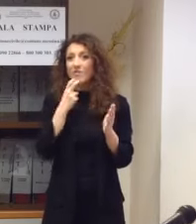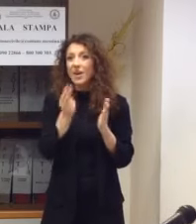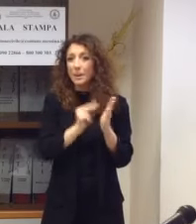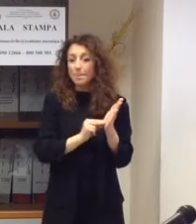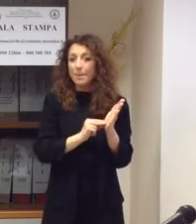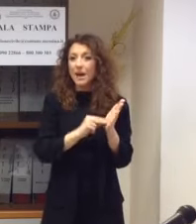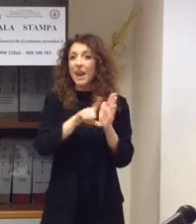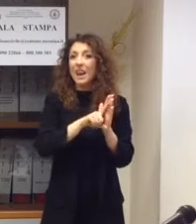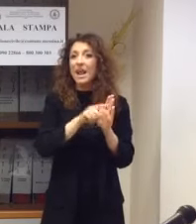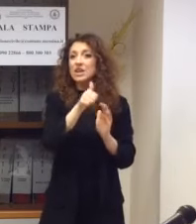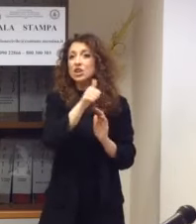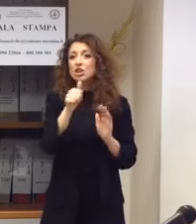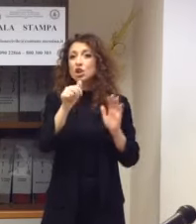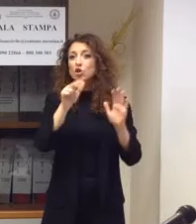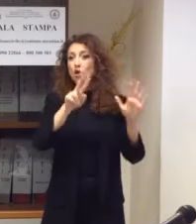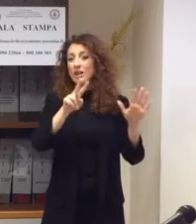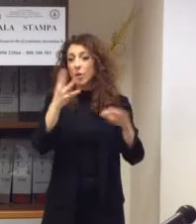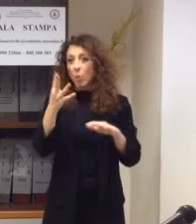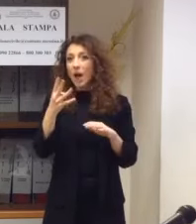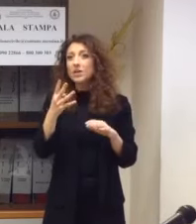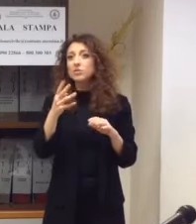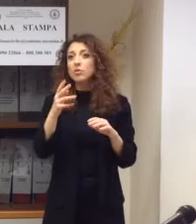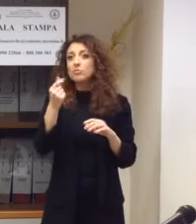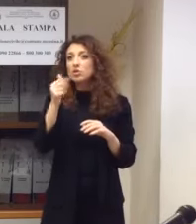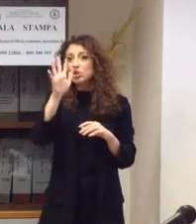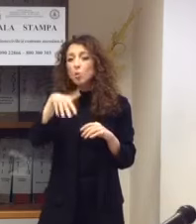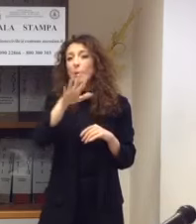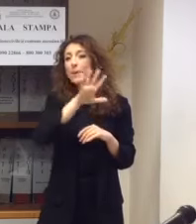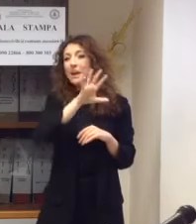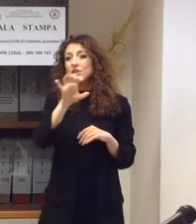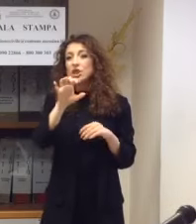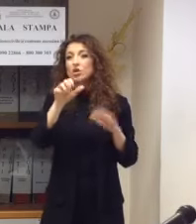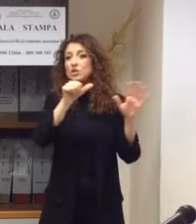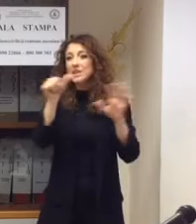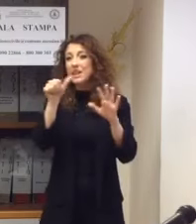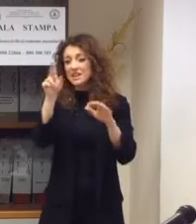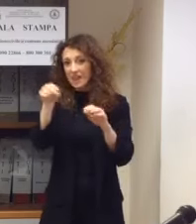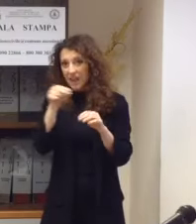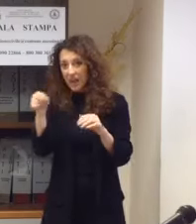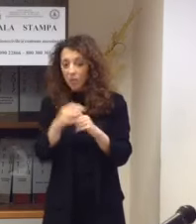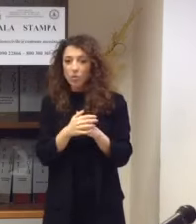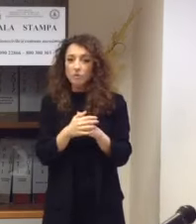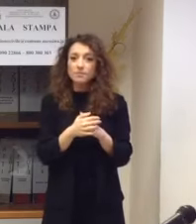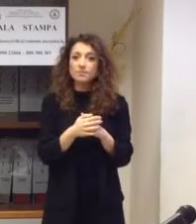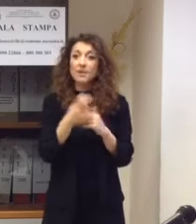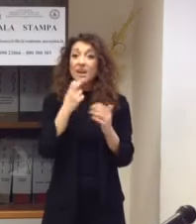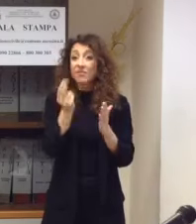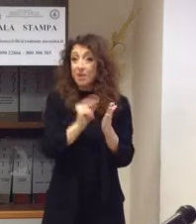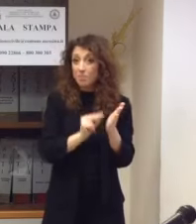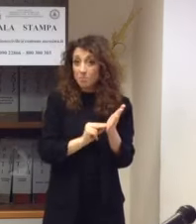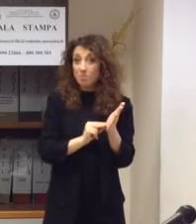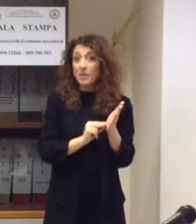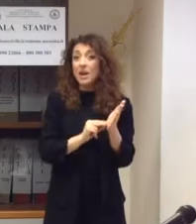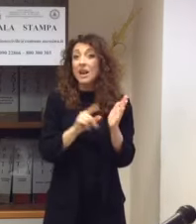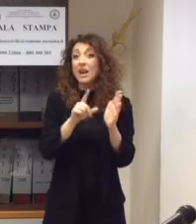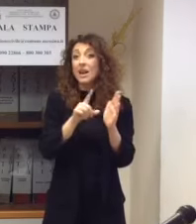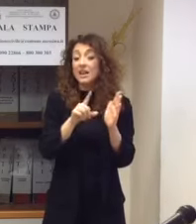legge 184 per l'importo di 5.166 euro, un verbale in violazione del decreto